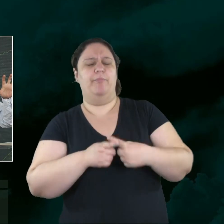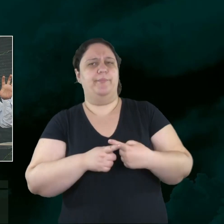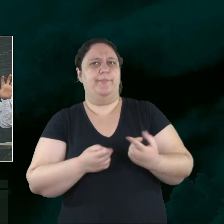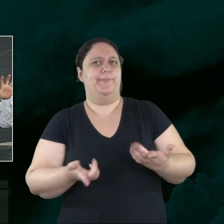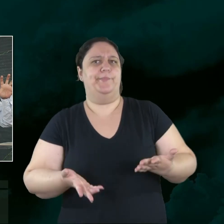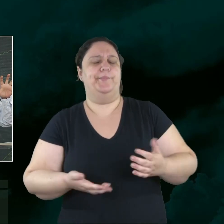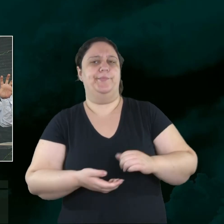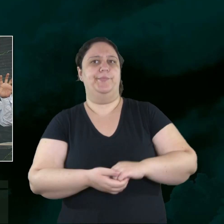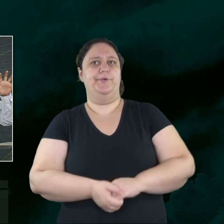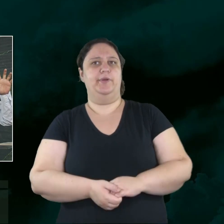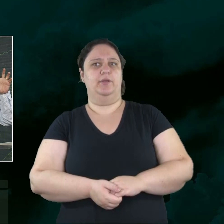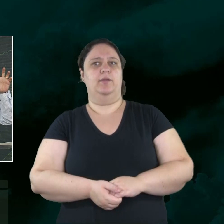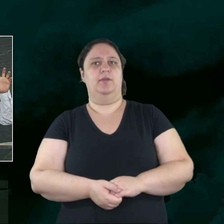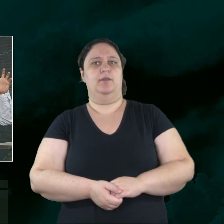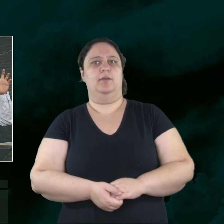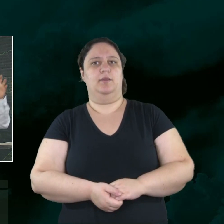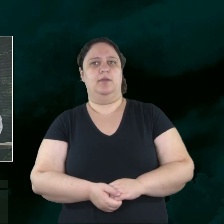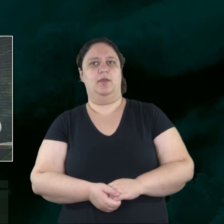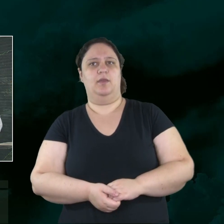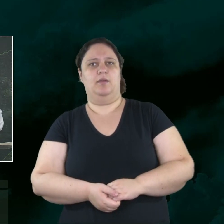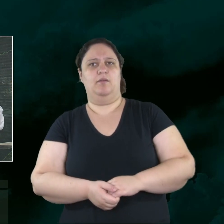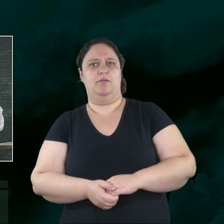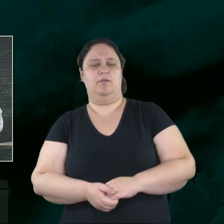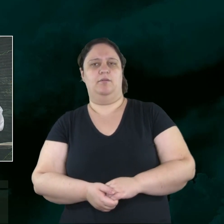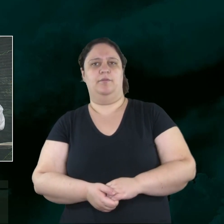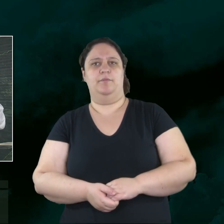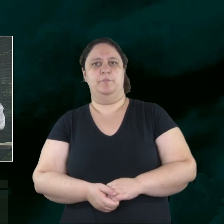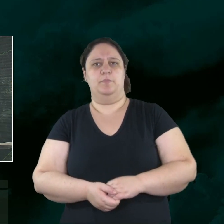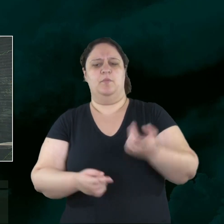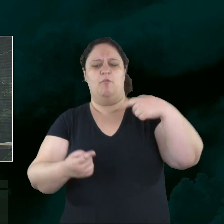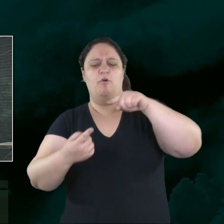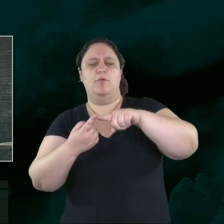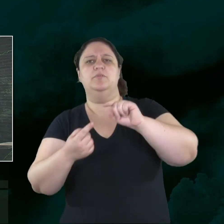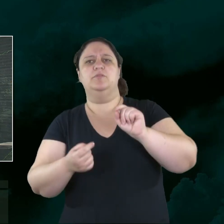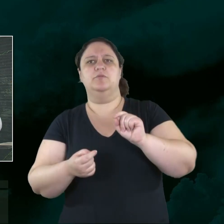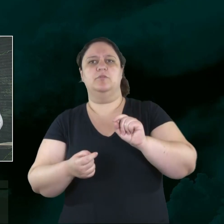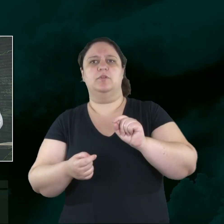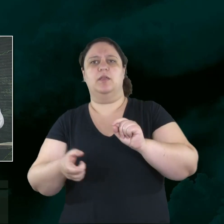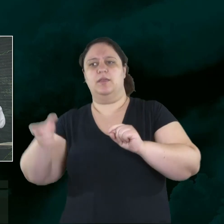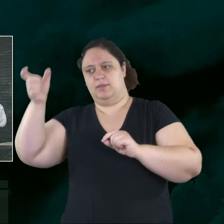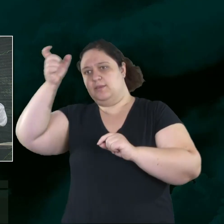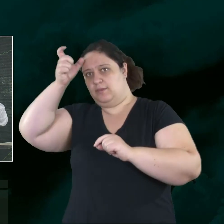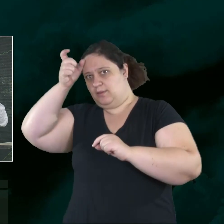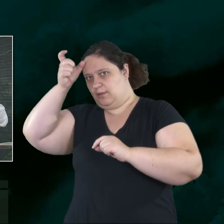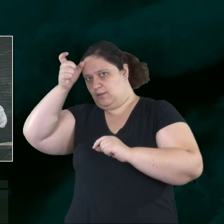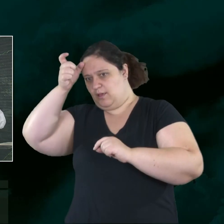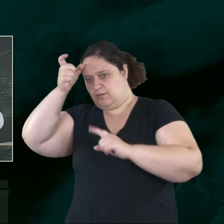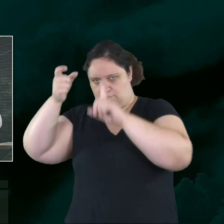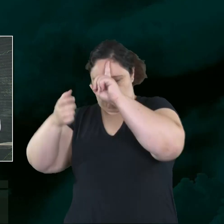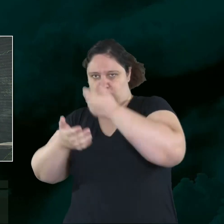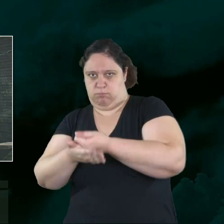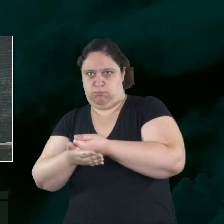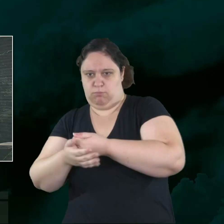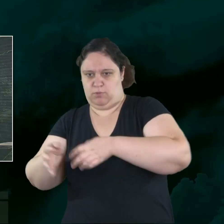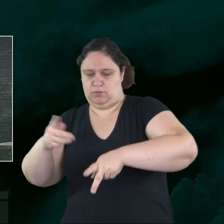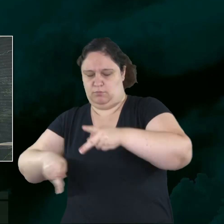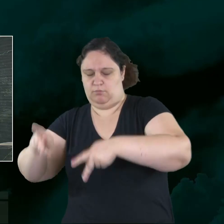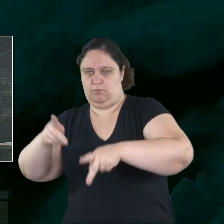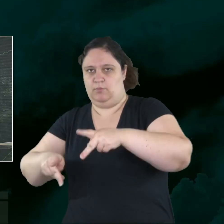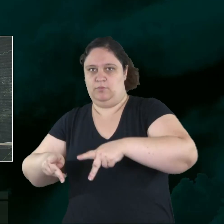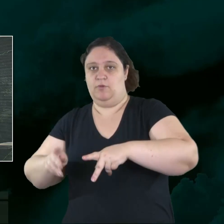né? As que são regidas por Satanás. Versículo 3, irmãos, é o segredo de